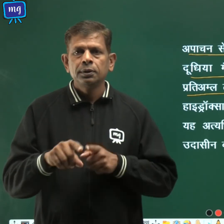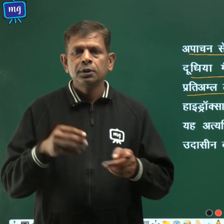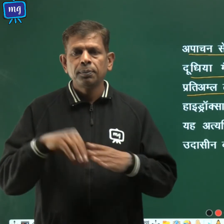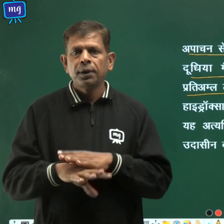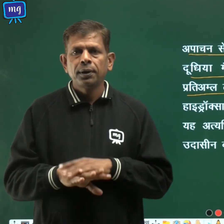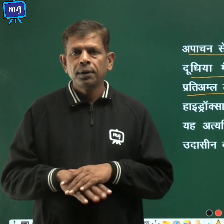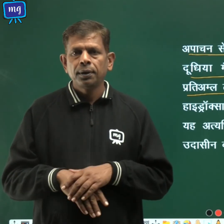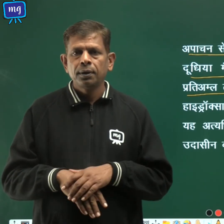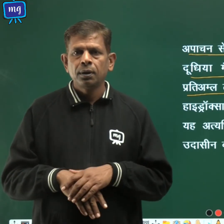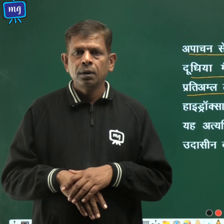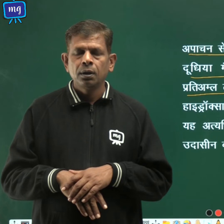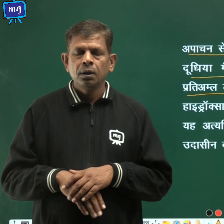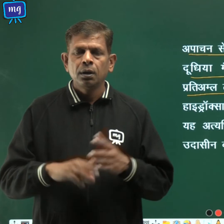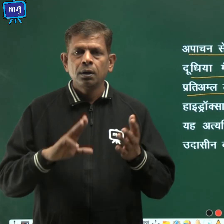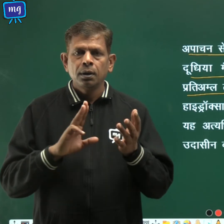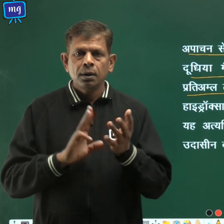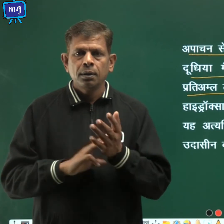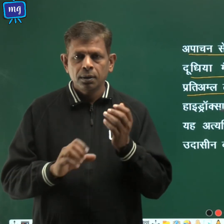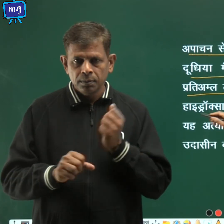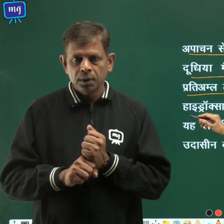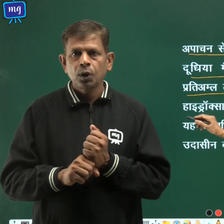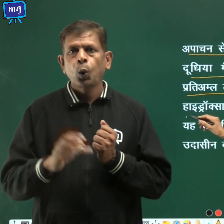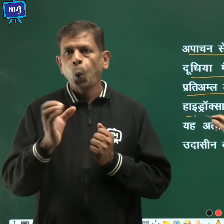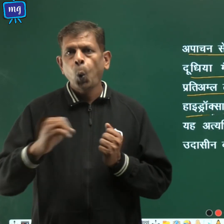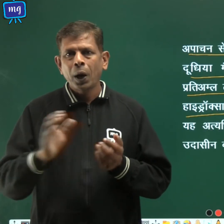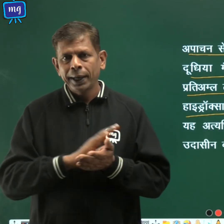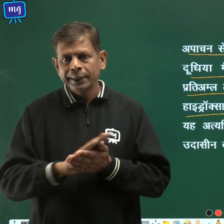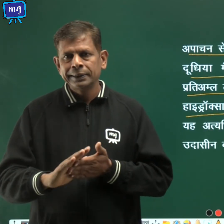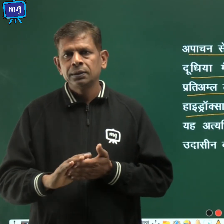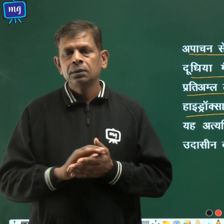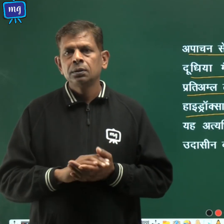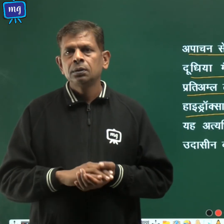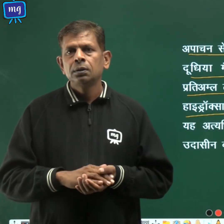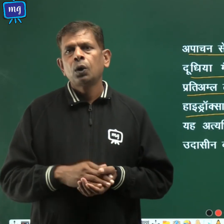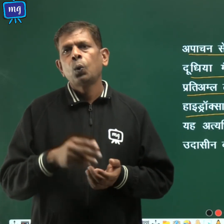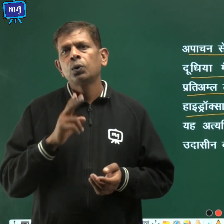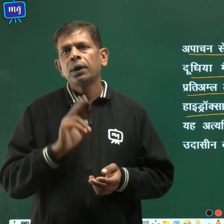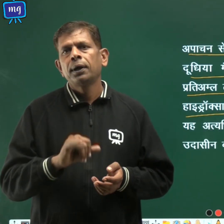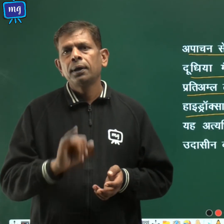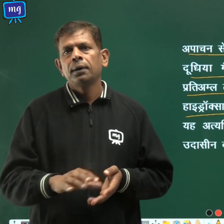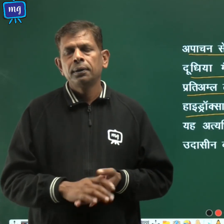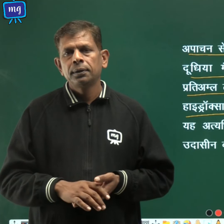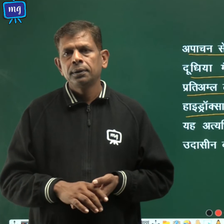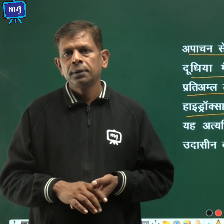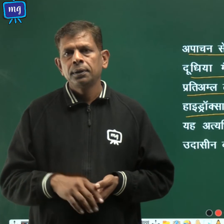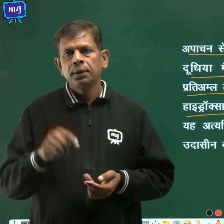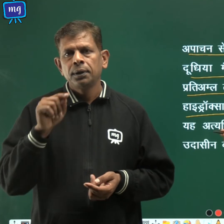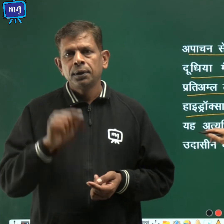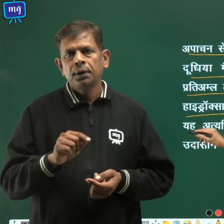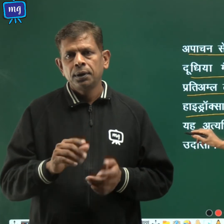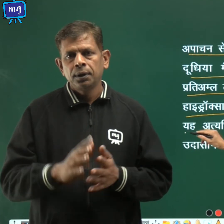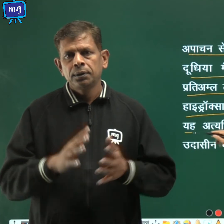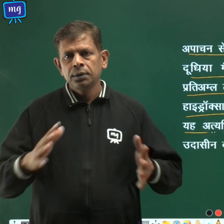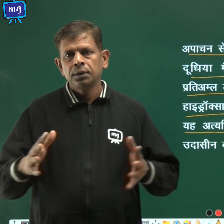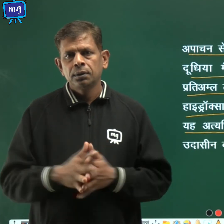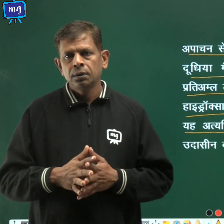जिसमें मैग्नीशियम हाइड्रोक्साइड होता है, यह